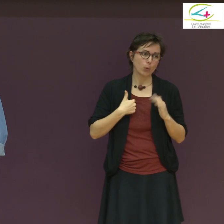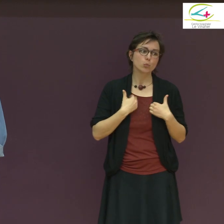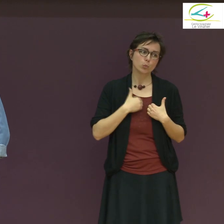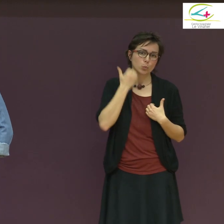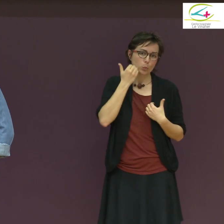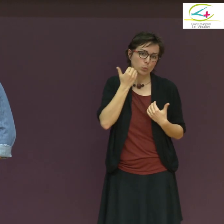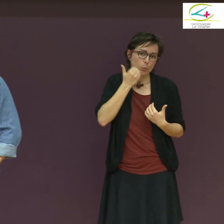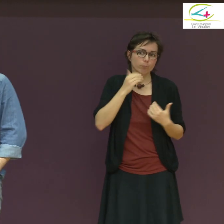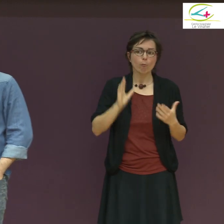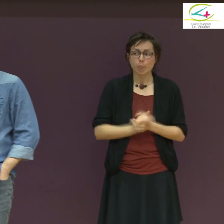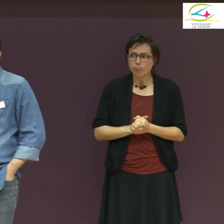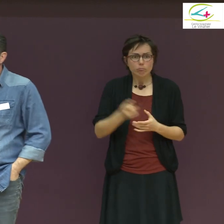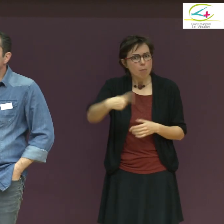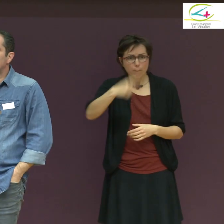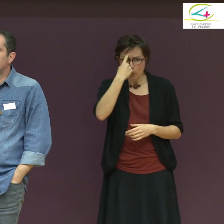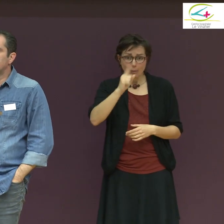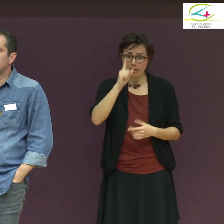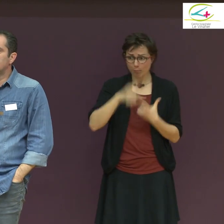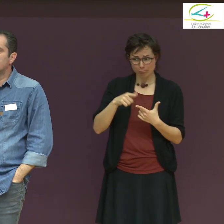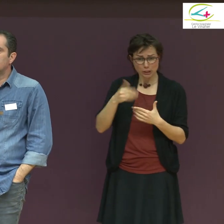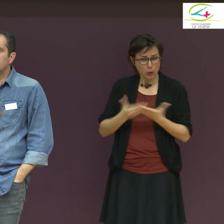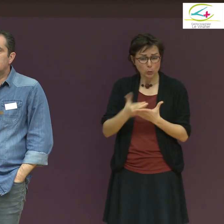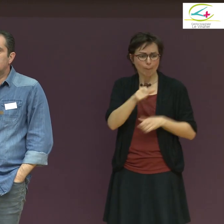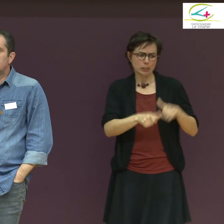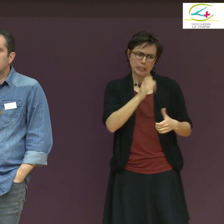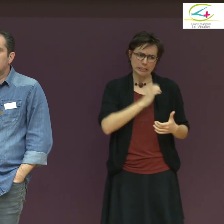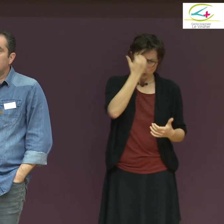Non ? Aucun d'entre vous pense que c'est chiant, les tentatives de suicide ?